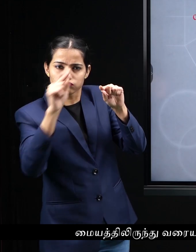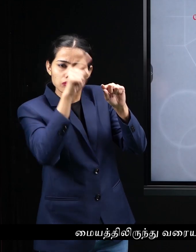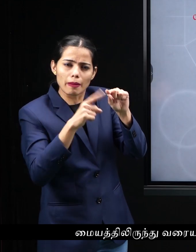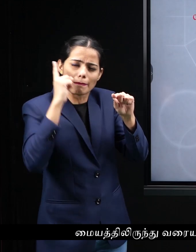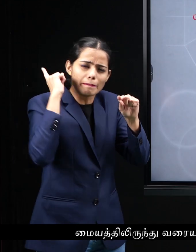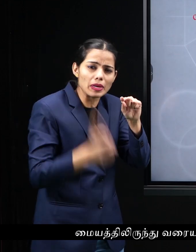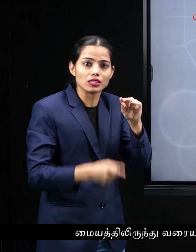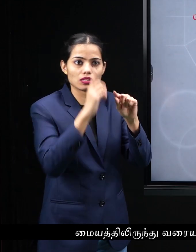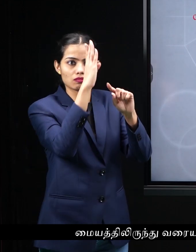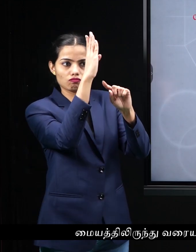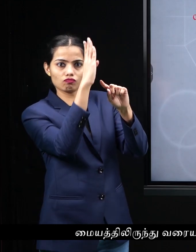வேண்டும்.